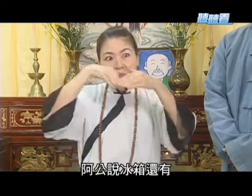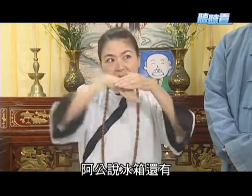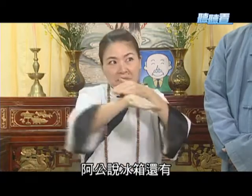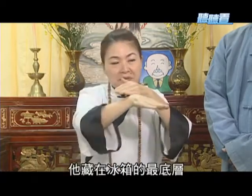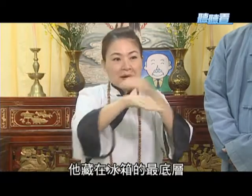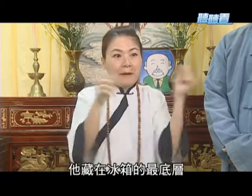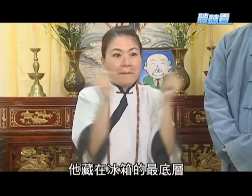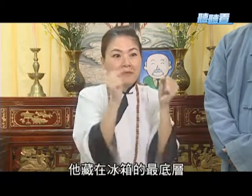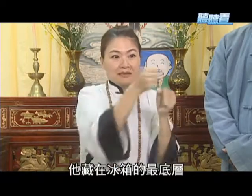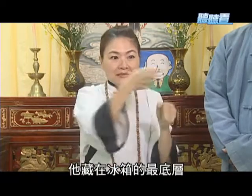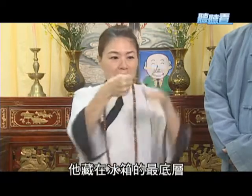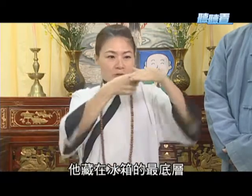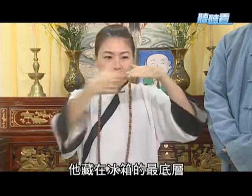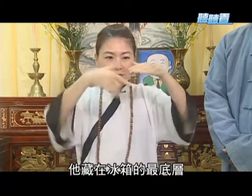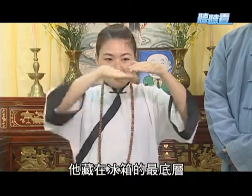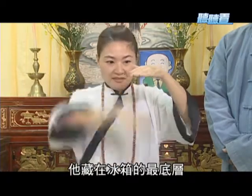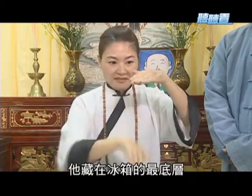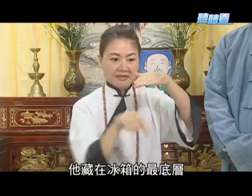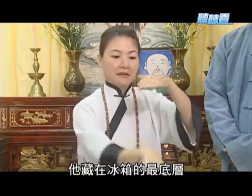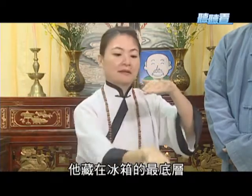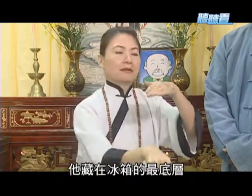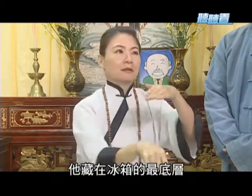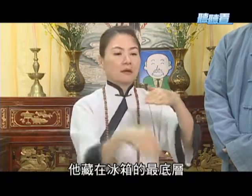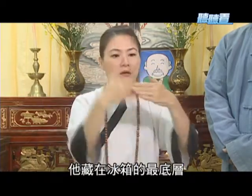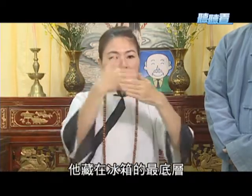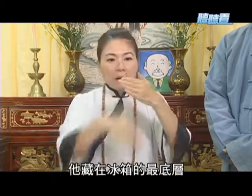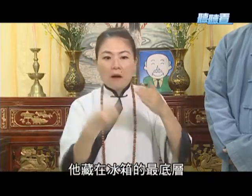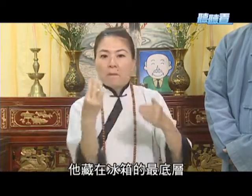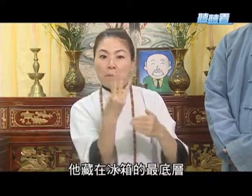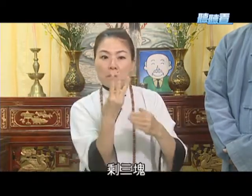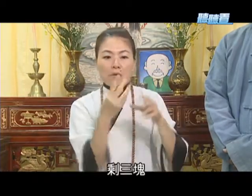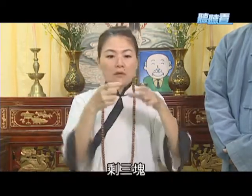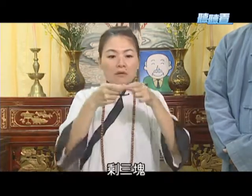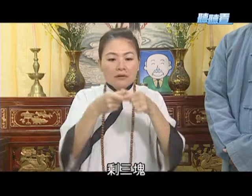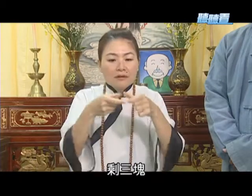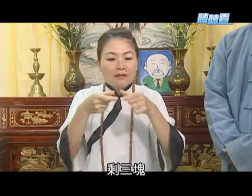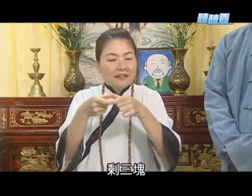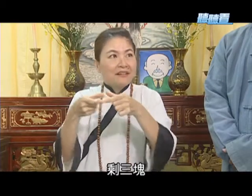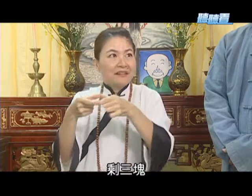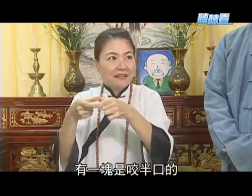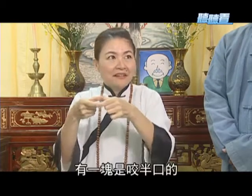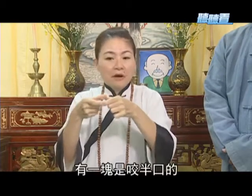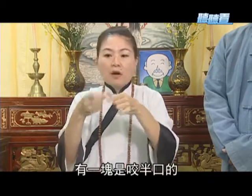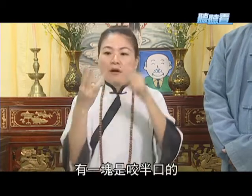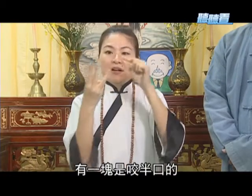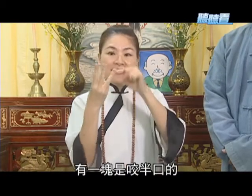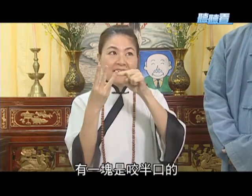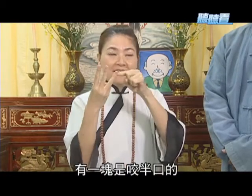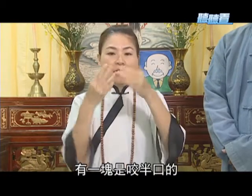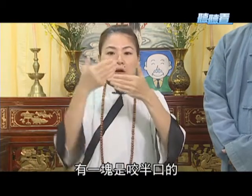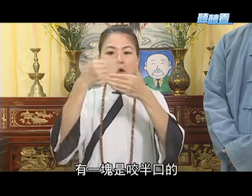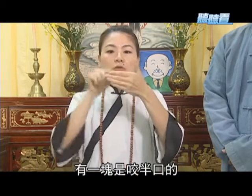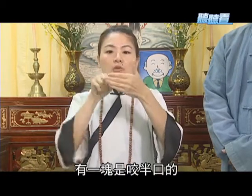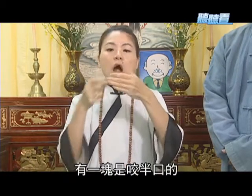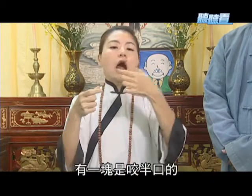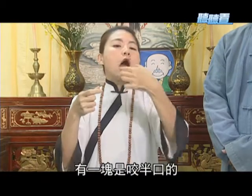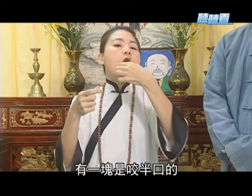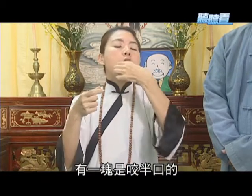它藏在冰箱的最底层，剩三块，有一块是咬半口